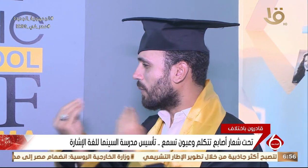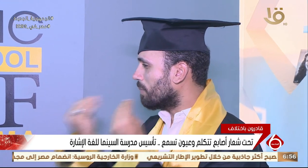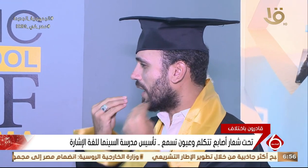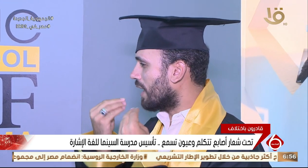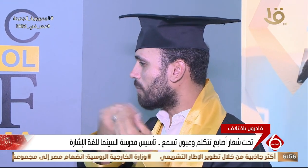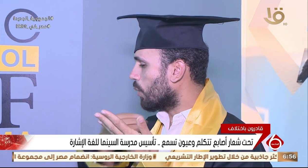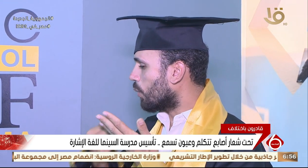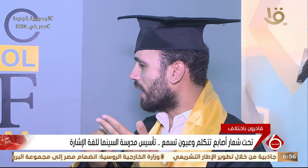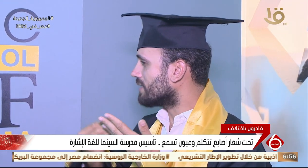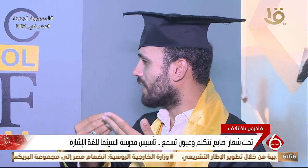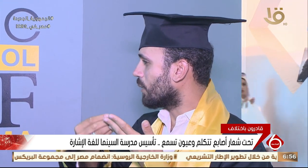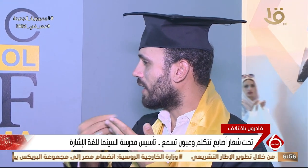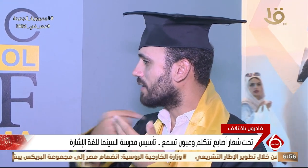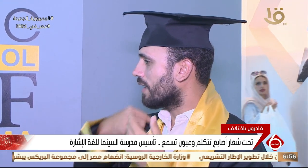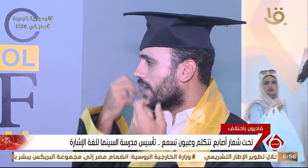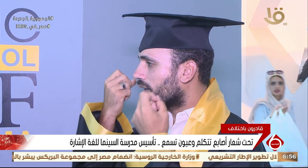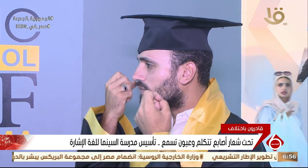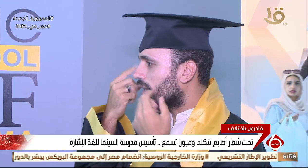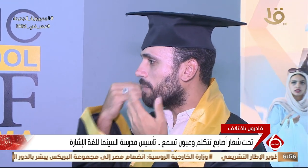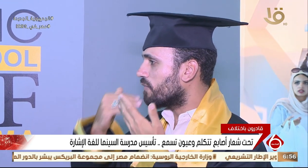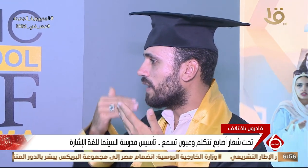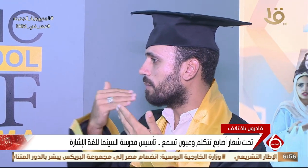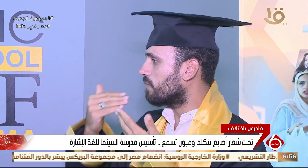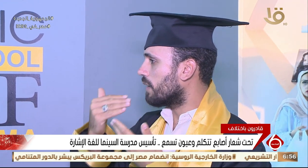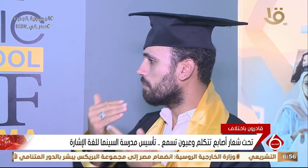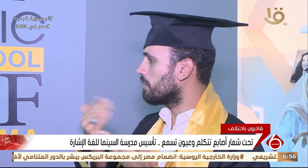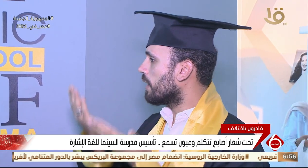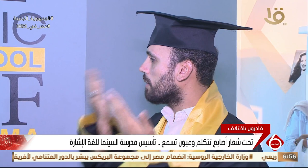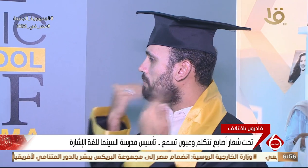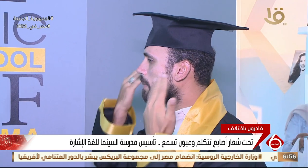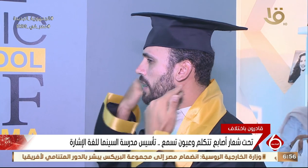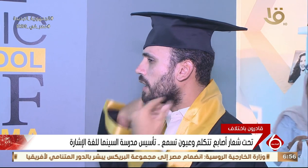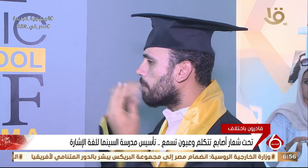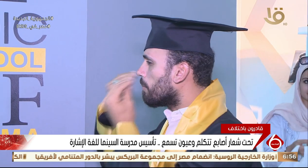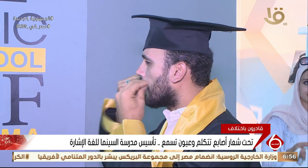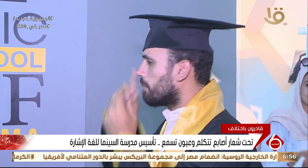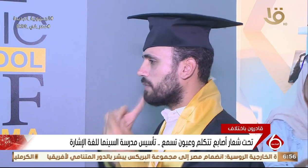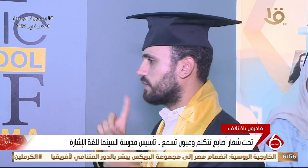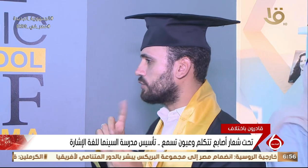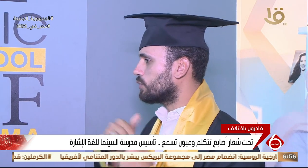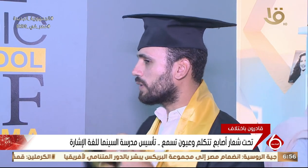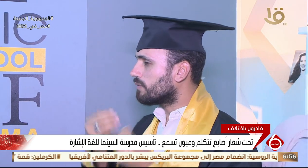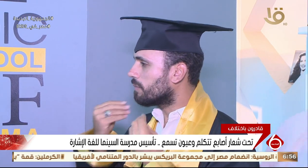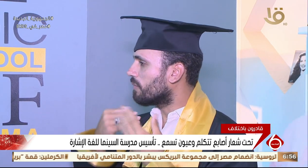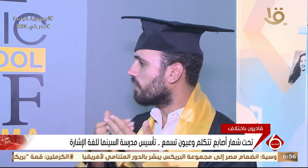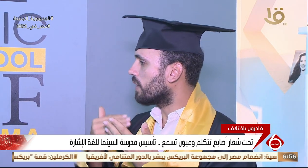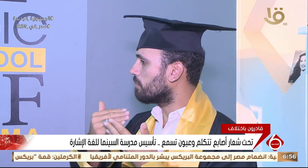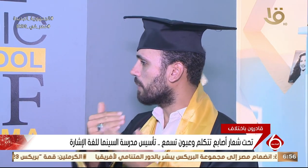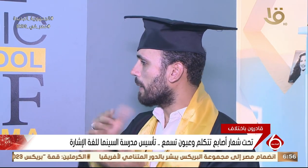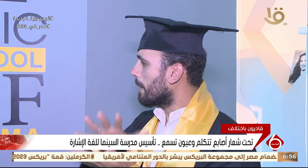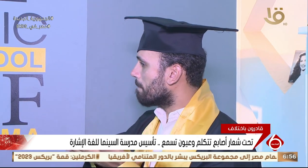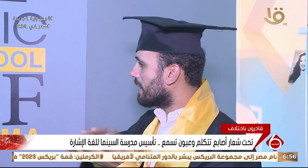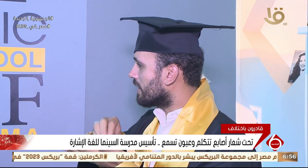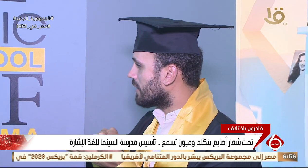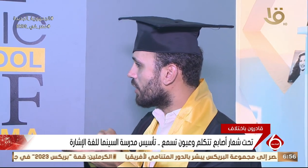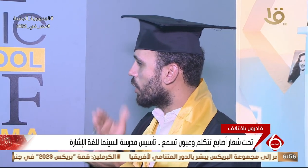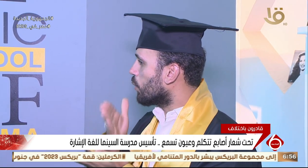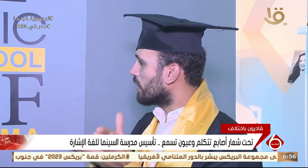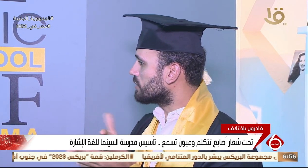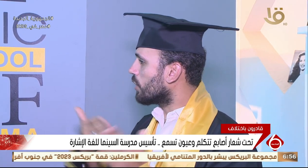جزيلا مبسوط تعليم واحده واحده ومشوا معنا بخطوات بحيث ان احنا ناخد مهاره احنا بصراحه من